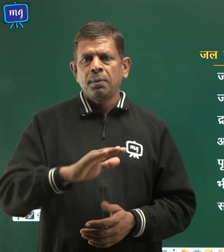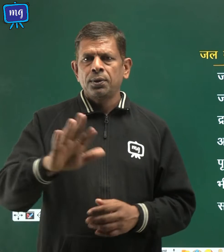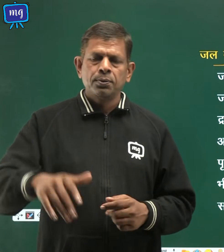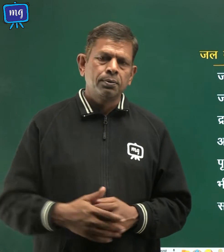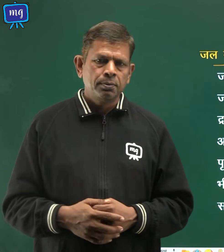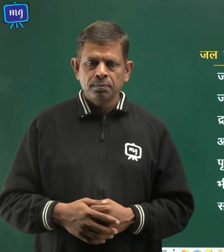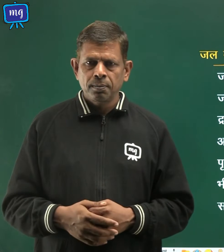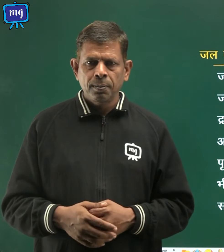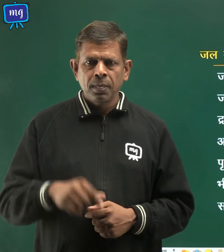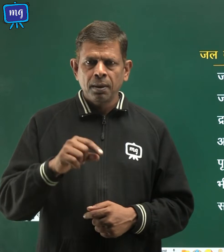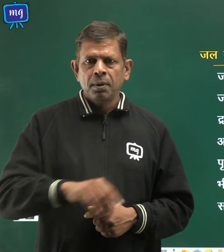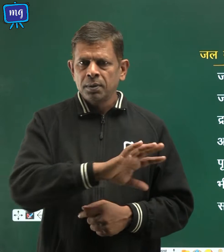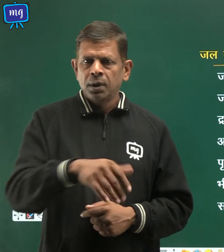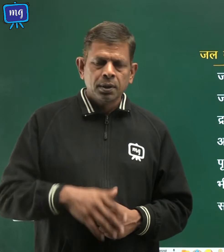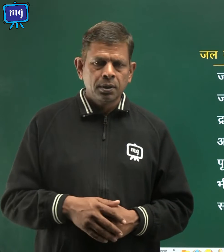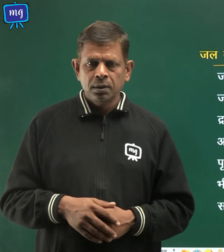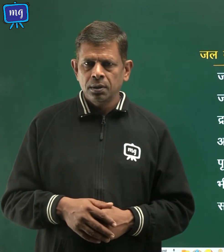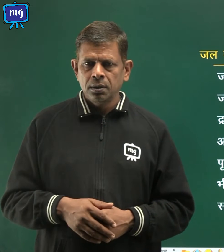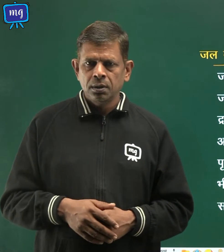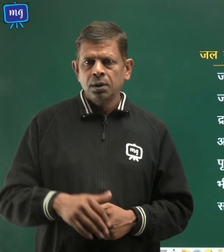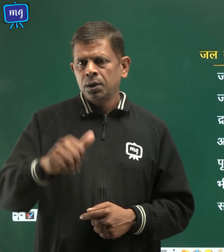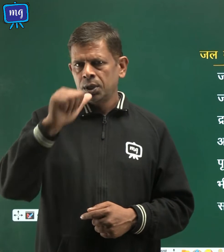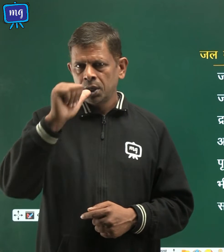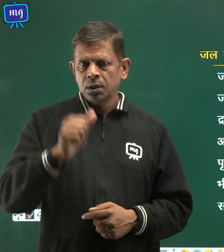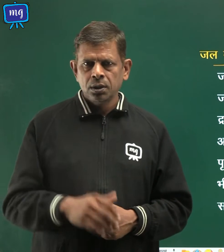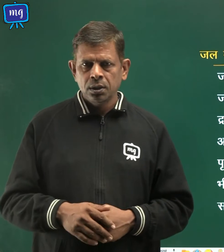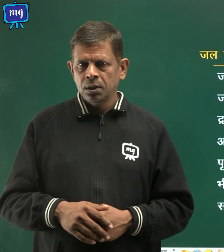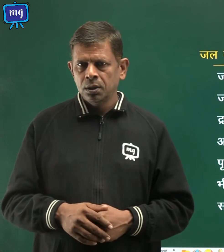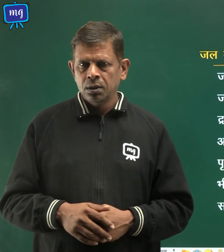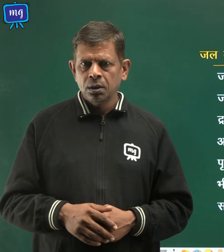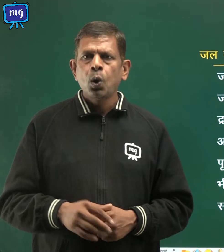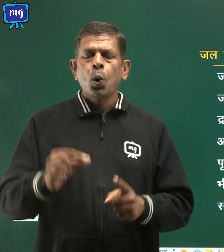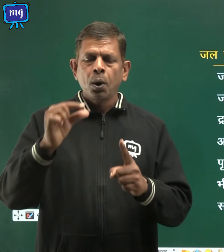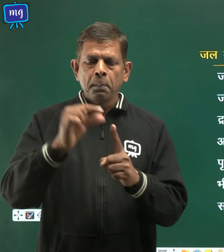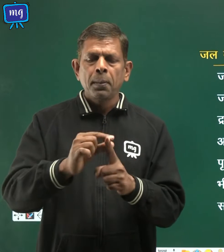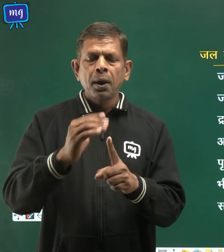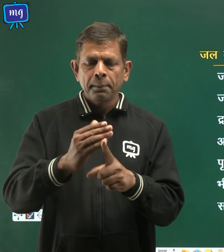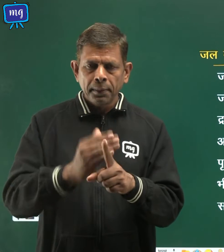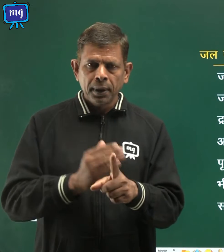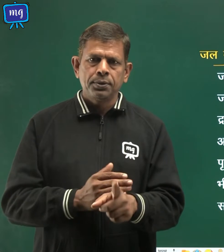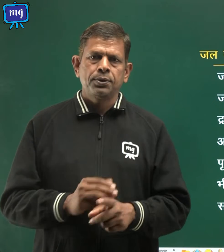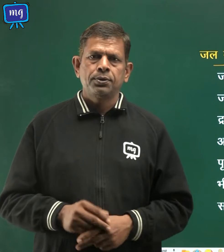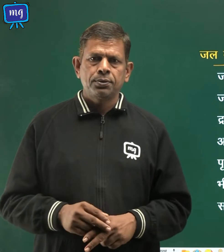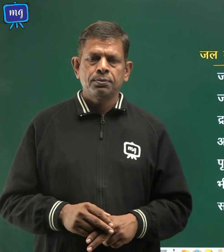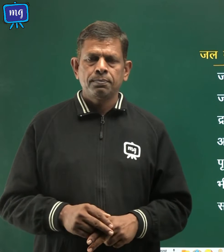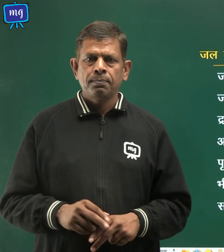बच्चों, अब हम जानेंगे कि जल की कौन कौन सी अवस्थाएं होती